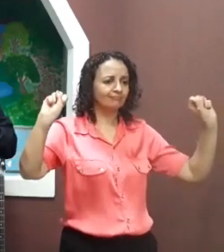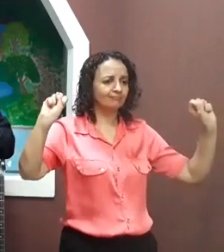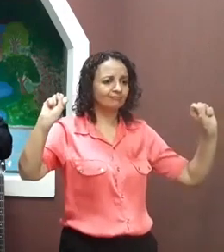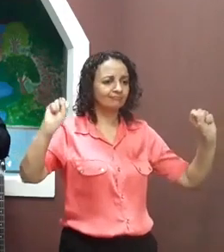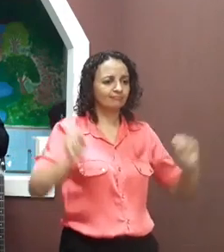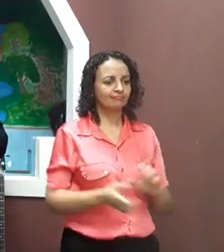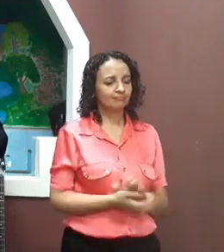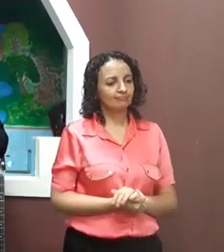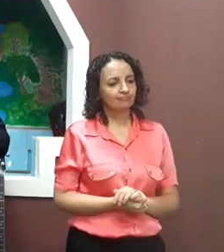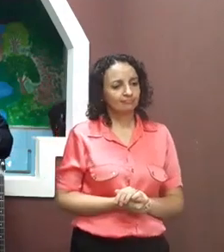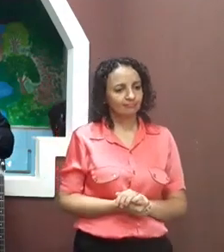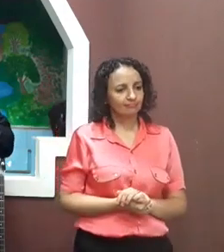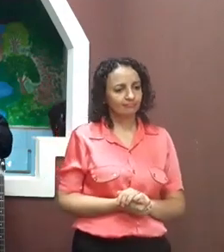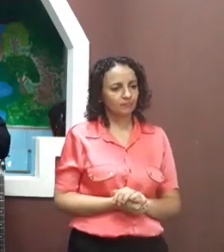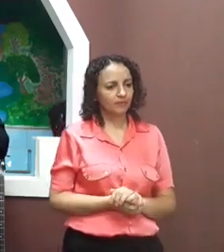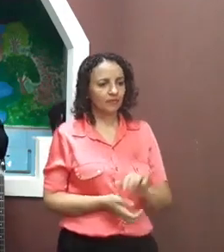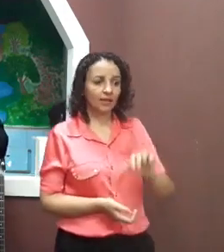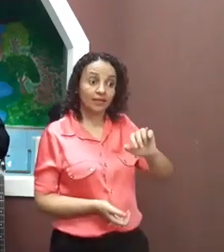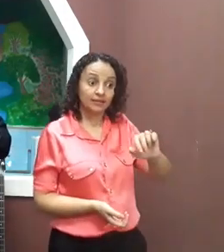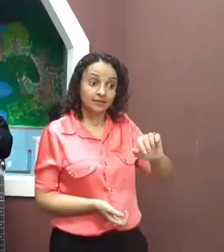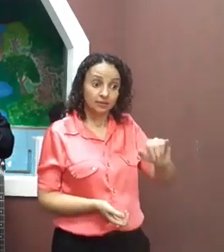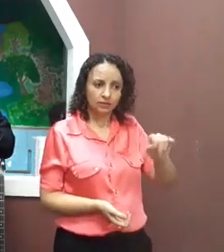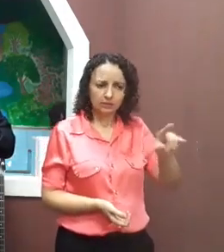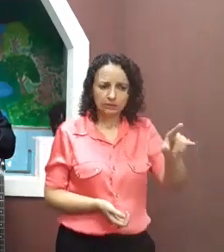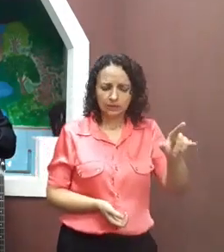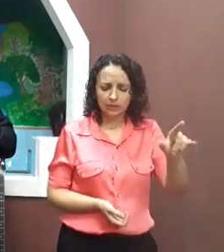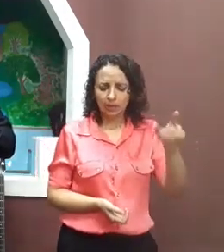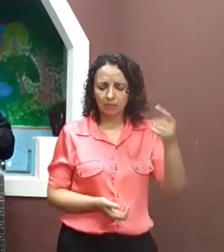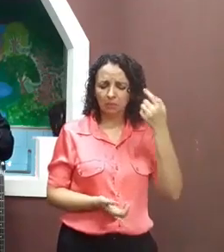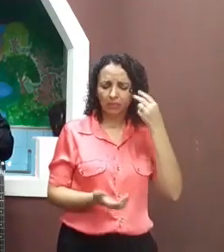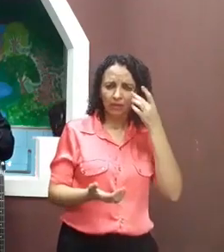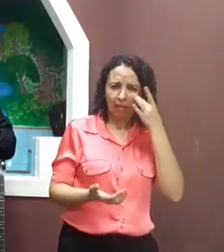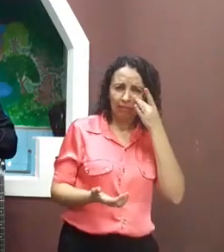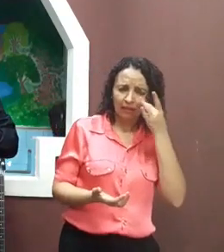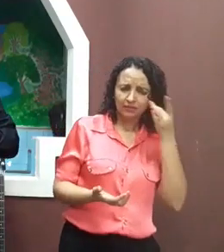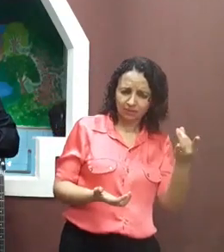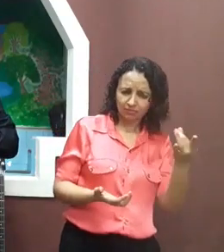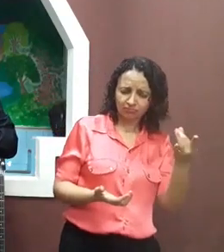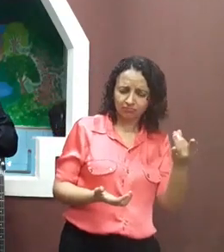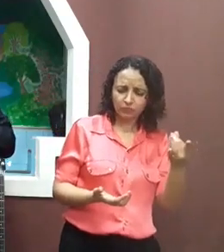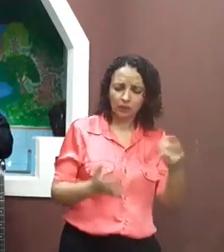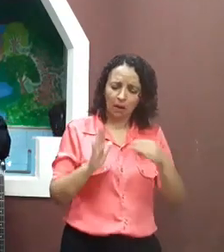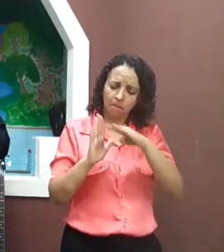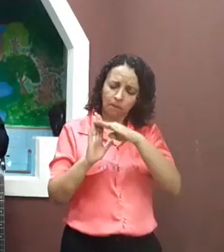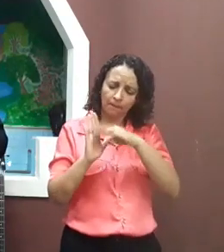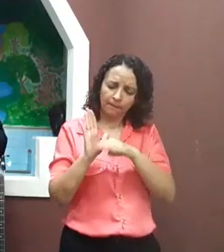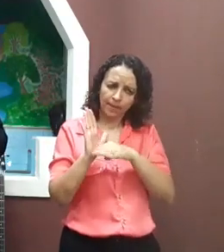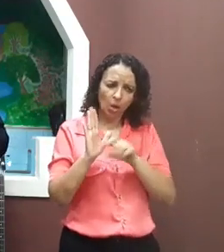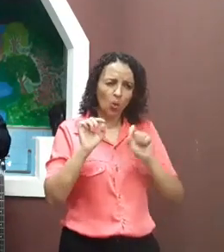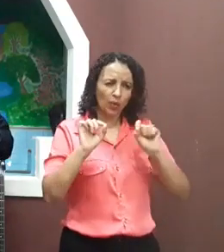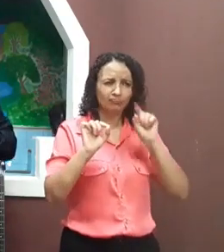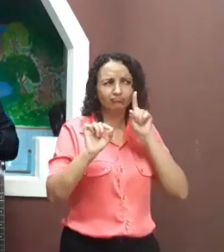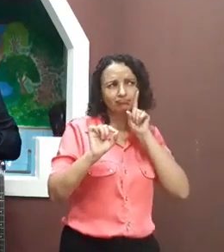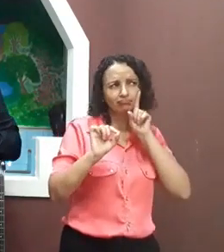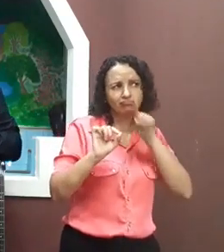E se você começar a pegar os princípios que ergueram aquela nação, você